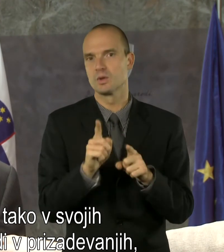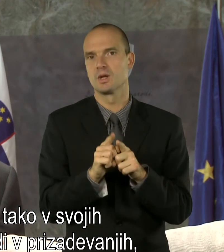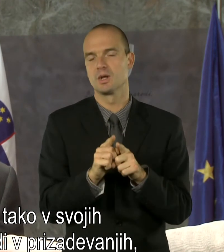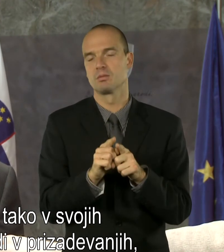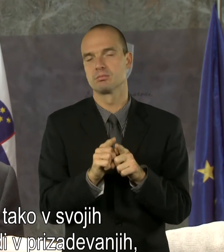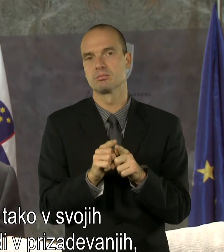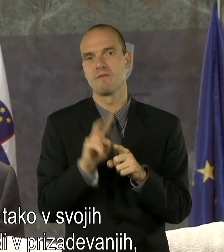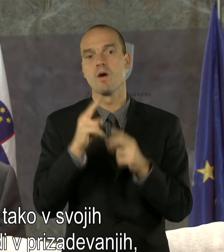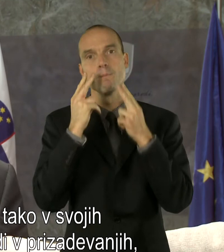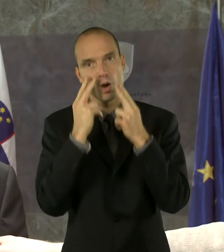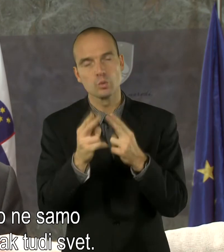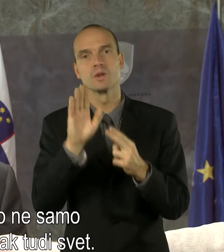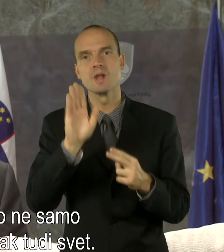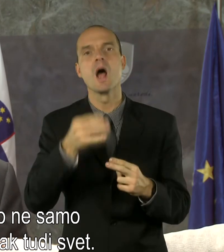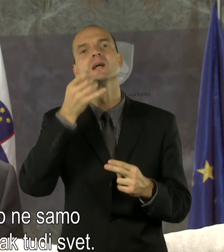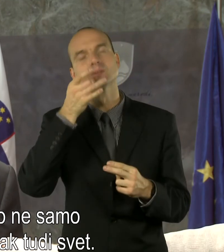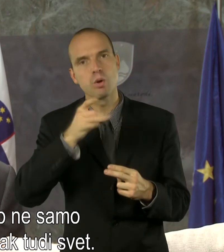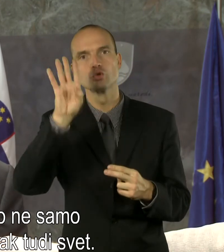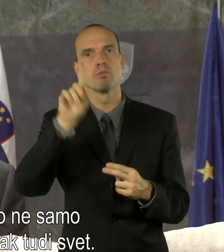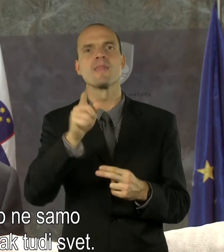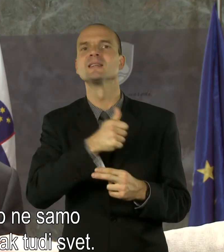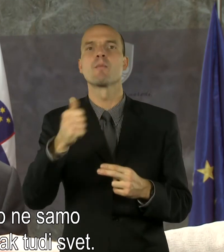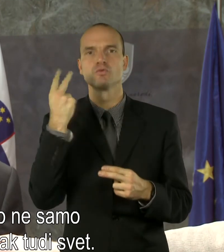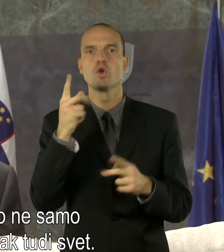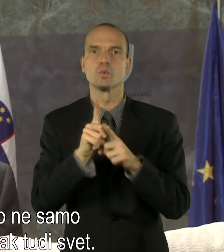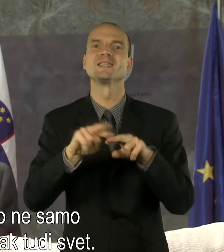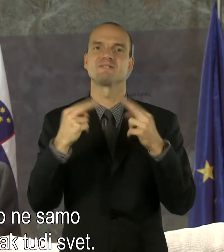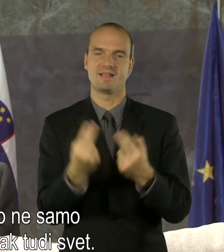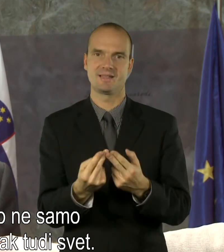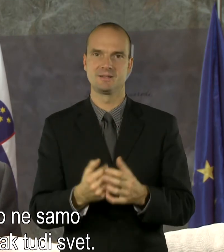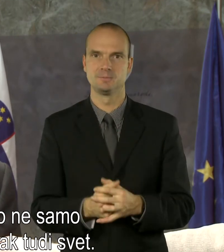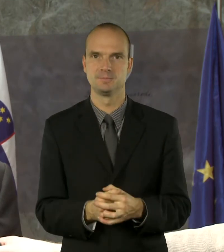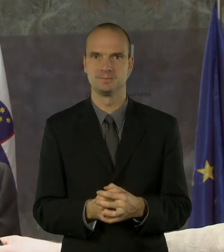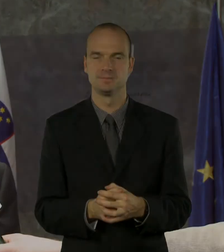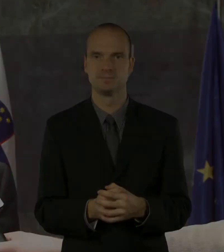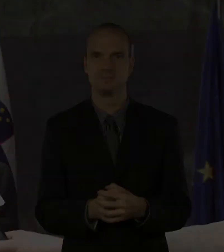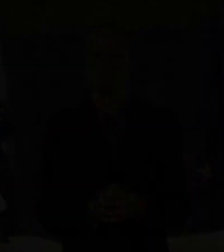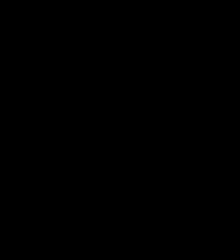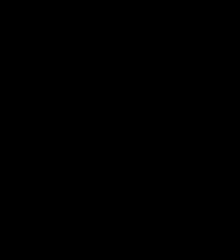tudi sicer v pogledu, da izboljšamo ne samo Slovenijo, ampak tudi svet.